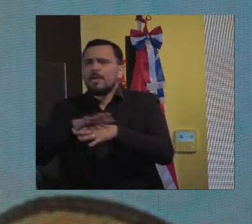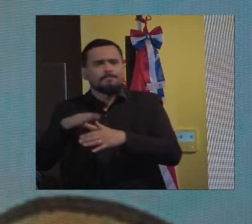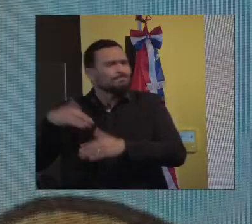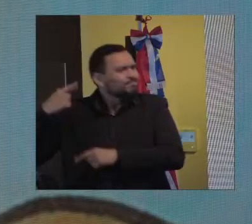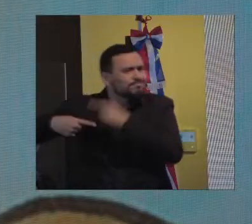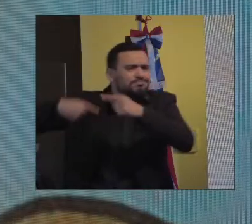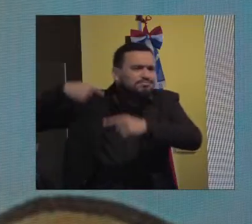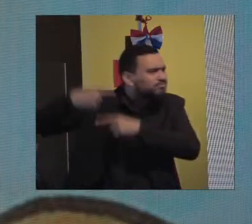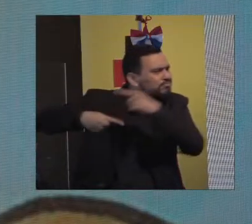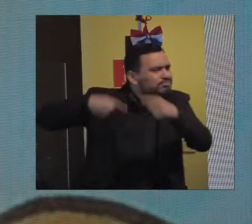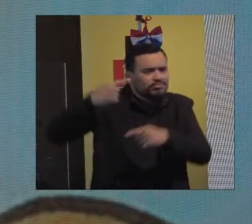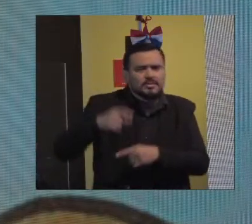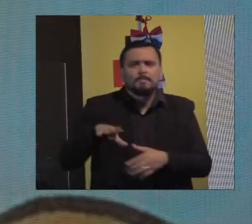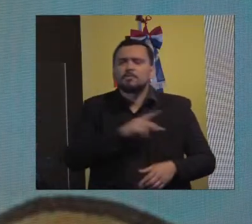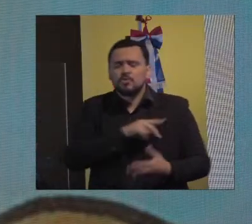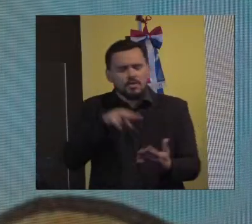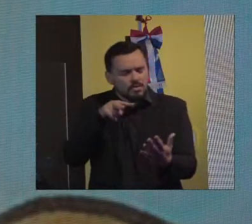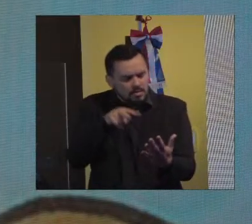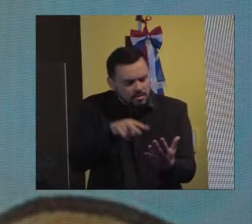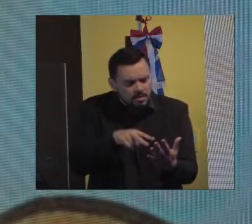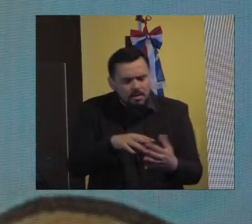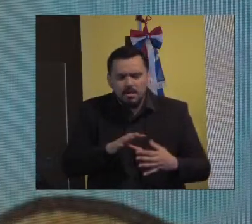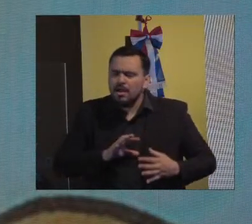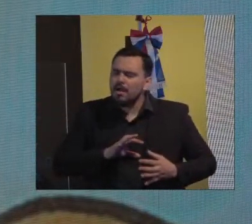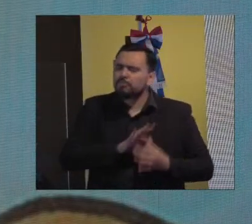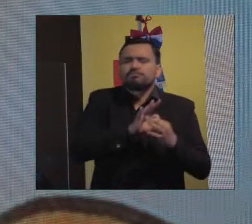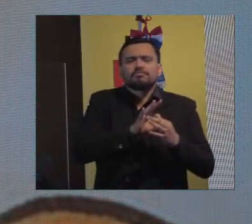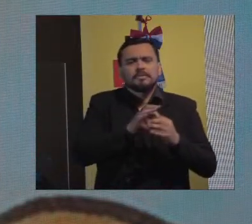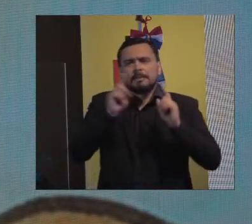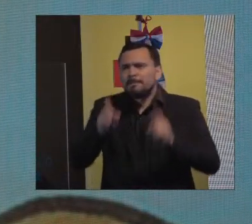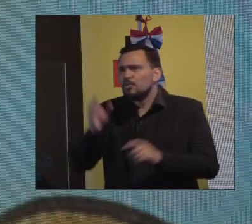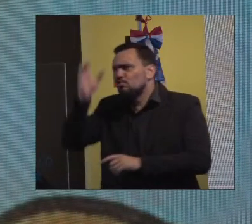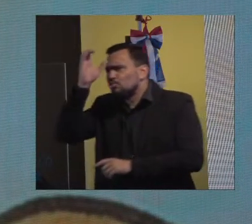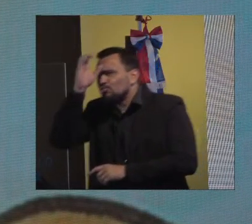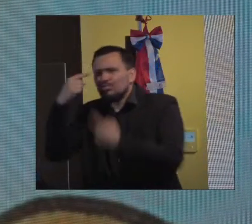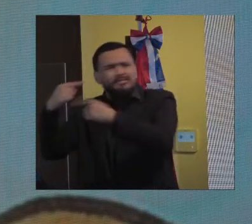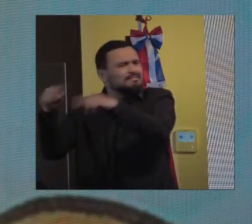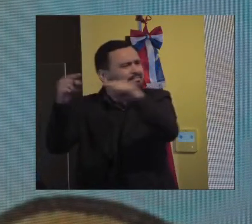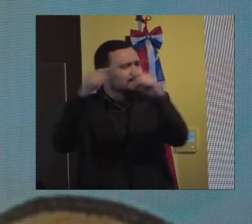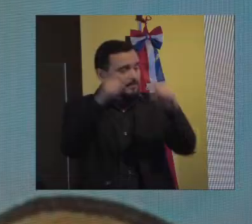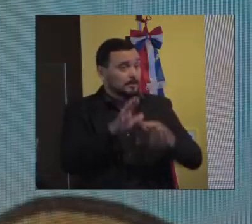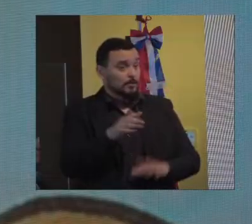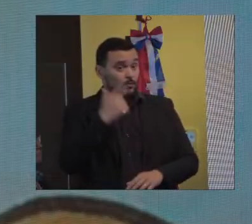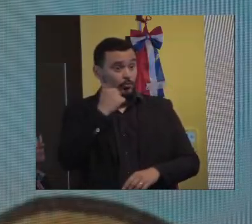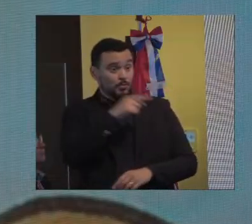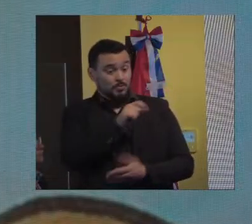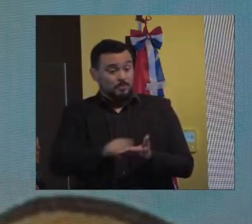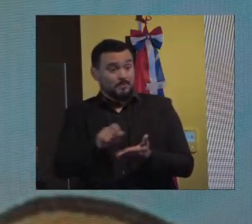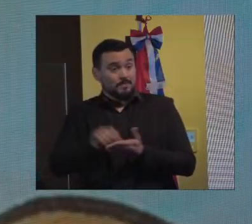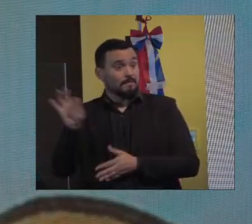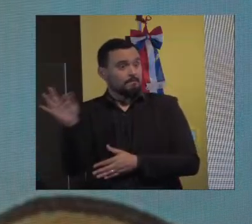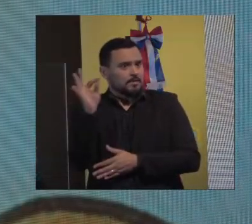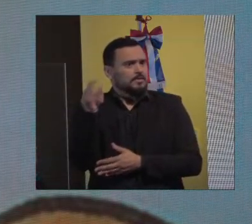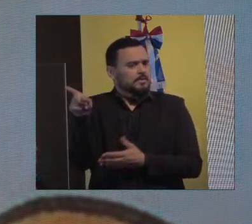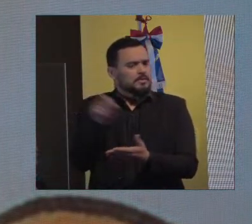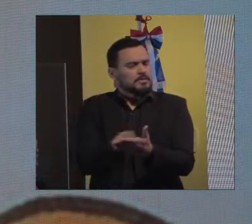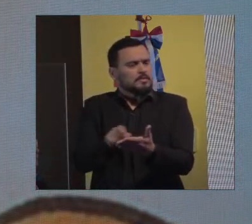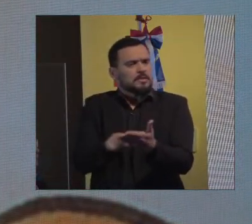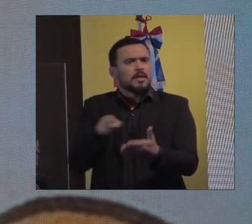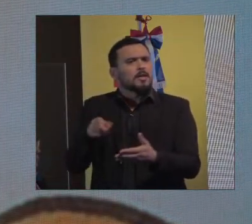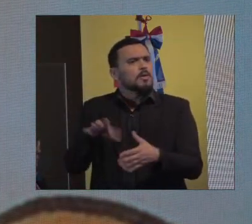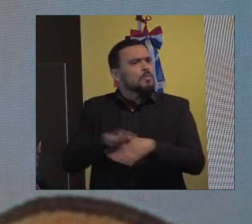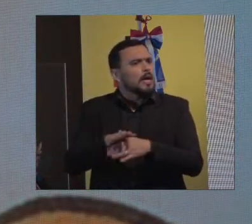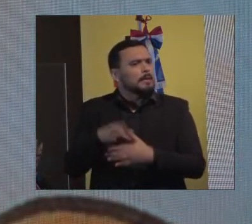ha venido conectando corazones y culturas. El escritor francés ha erigido un monumento más duradero